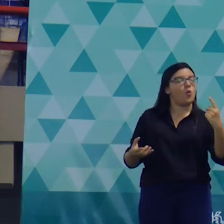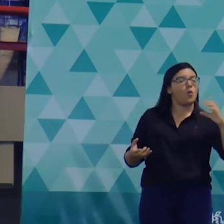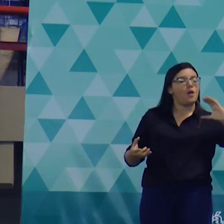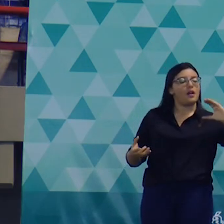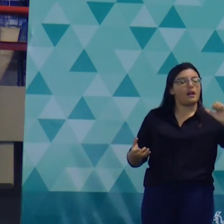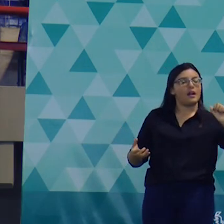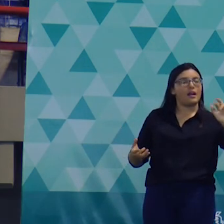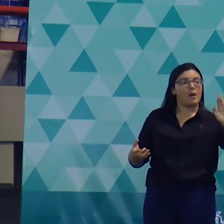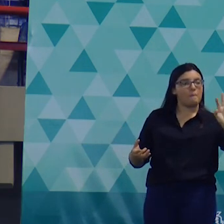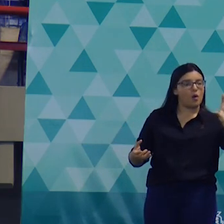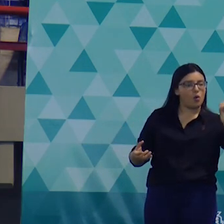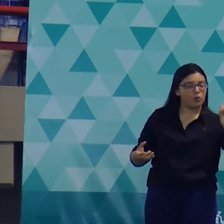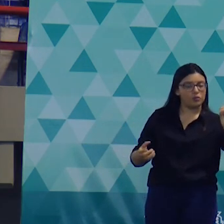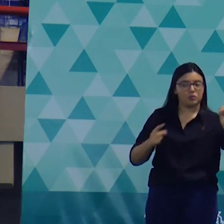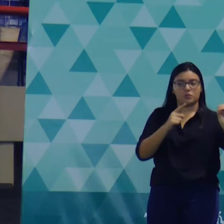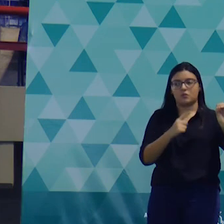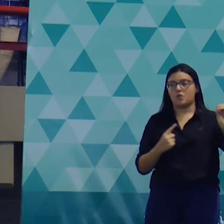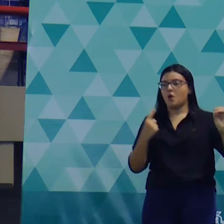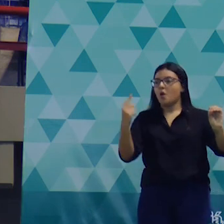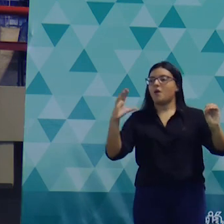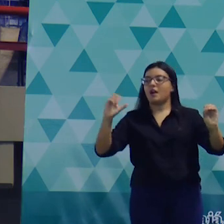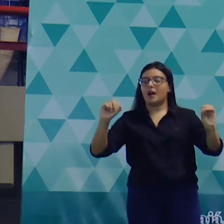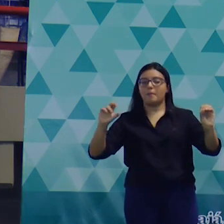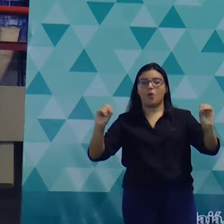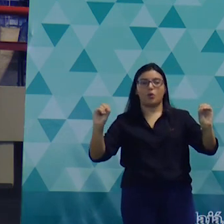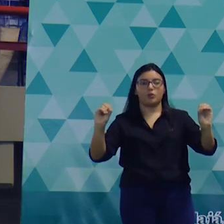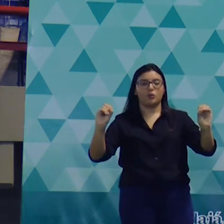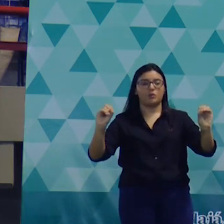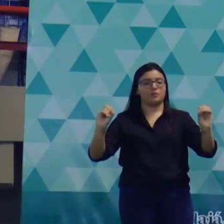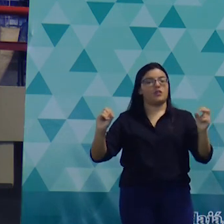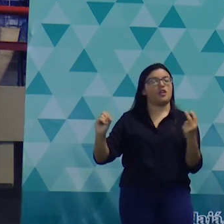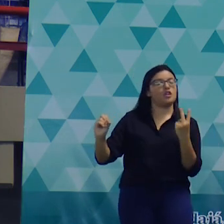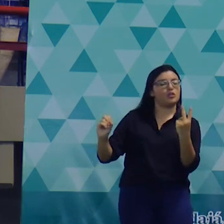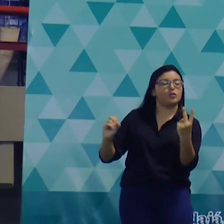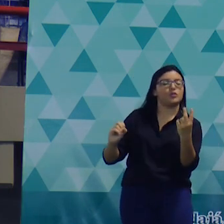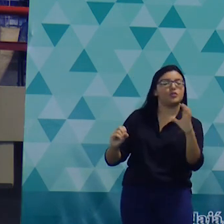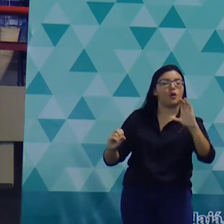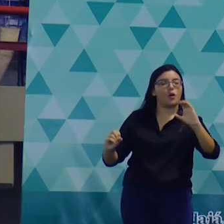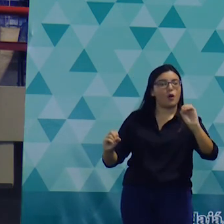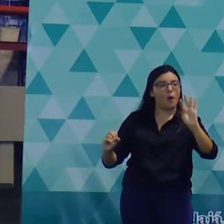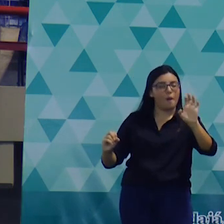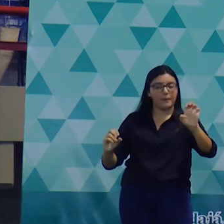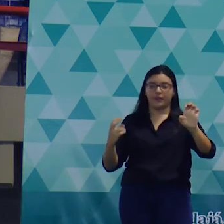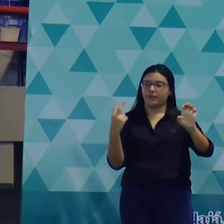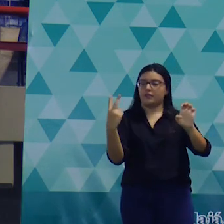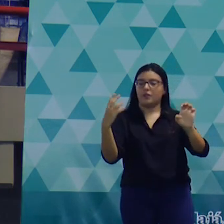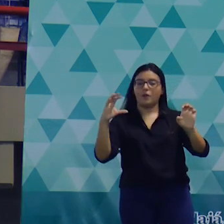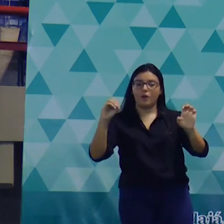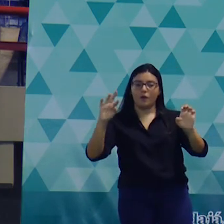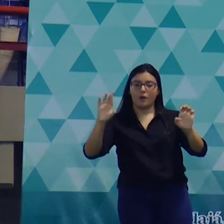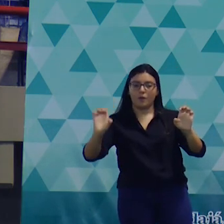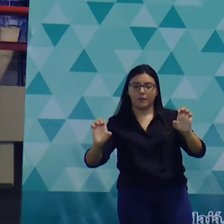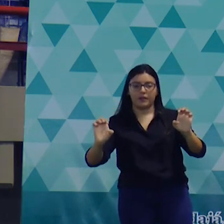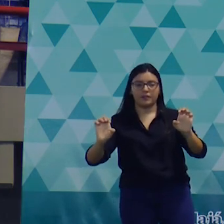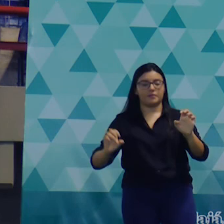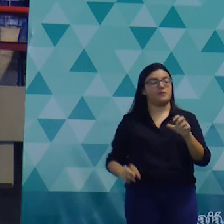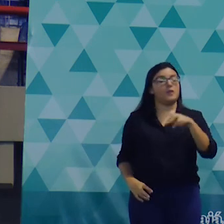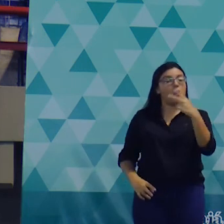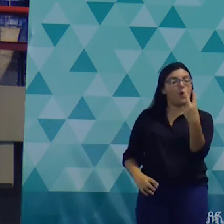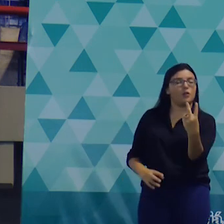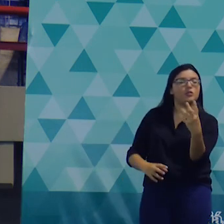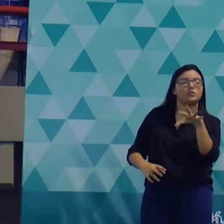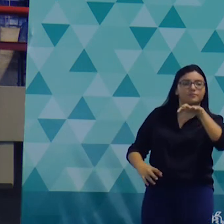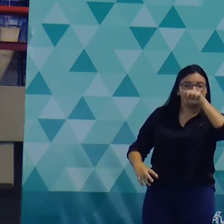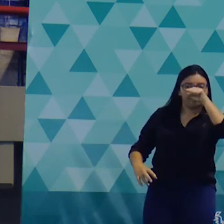no primeiro membro, um carbono no segundo, 2 cobres no primeiro, 2 no segundo, 2 oxigênios no